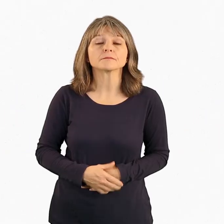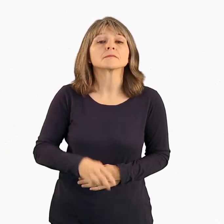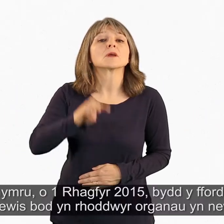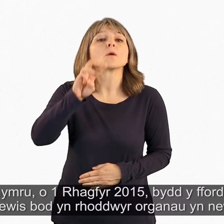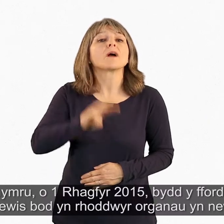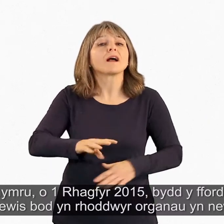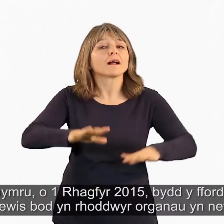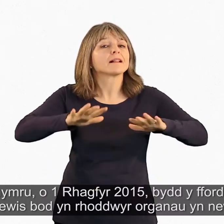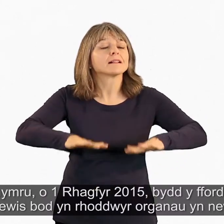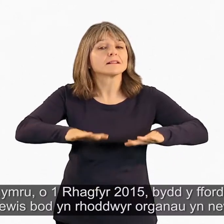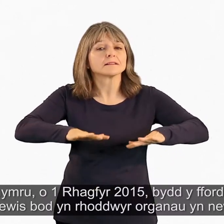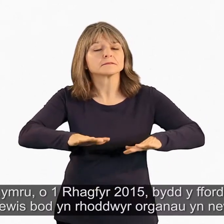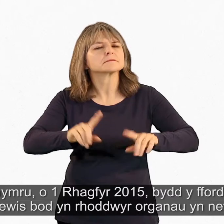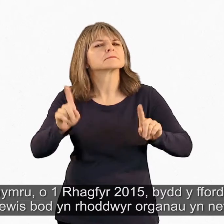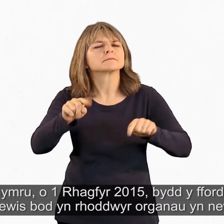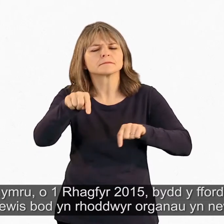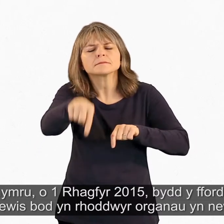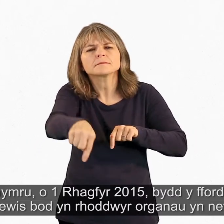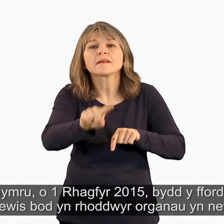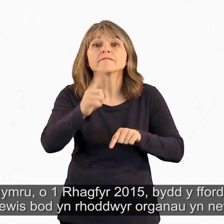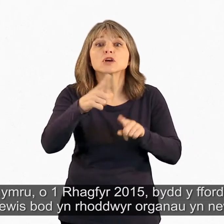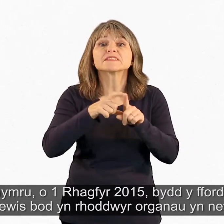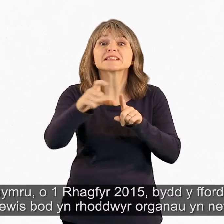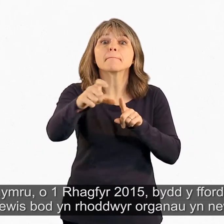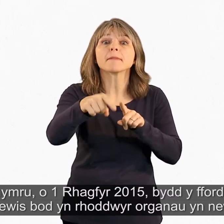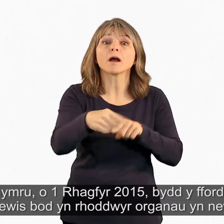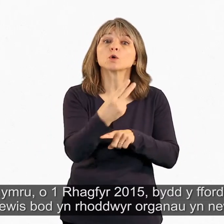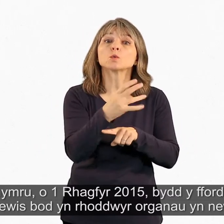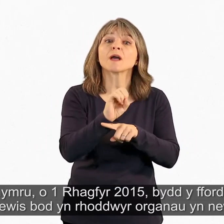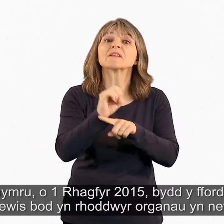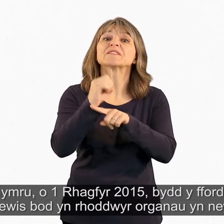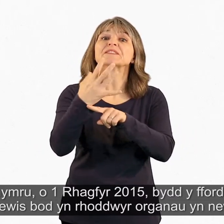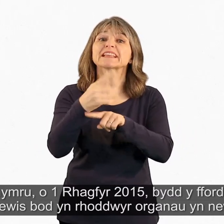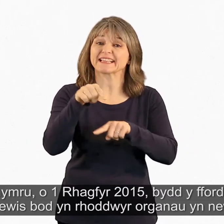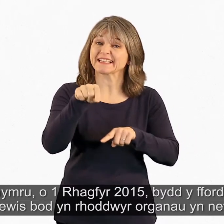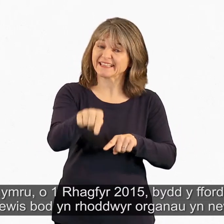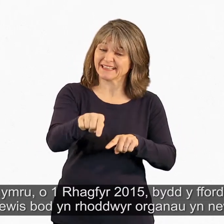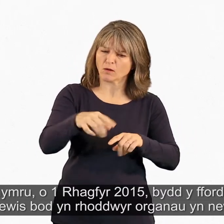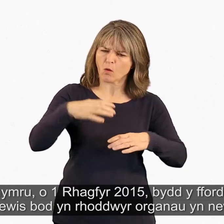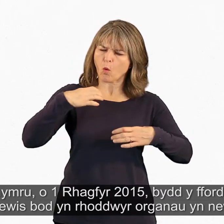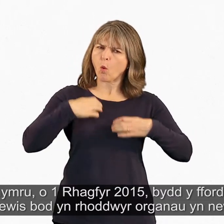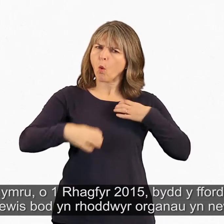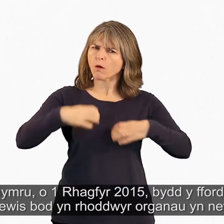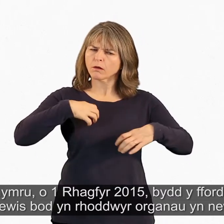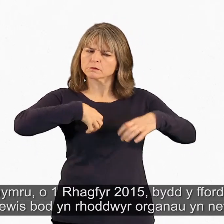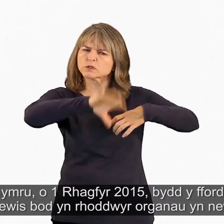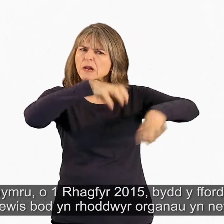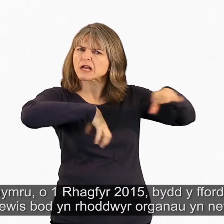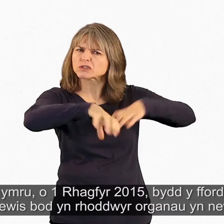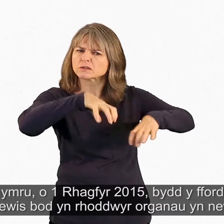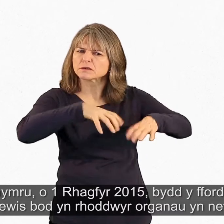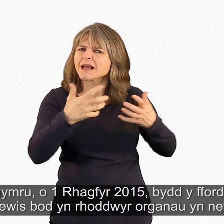Yng Nghymru, o'r cyntaf o rhagfyr 2015, bydd y ffordd rydym yn dewis bod yn rhoddwyr organau yn